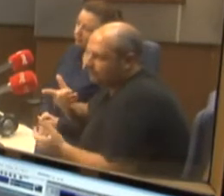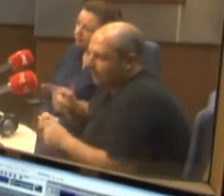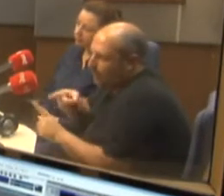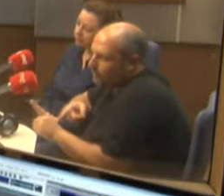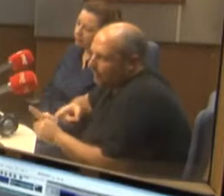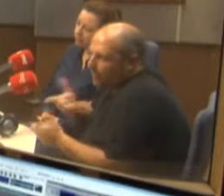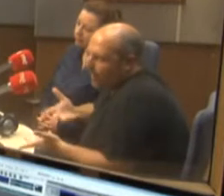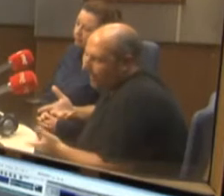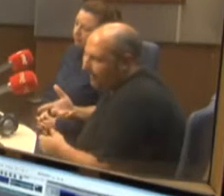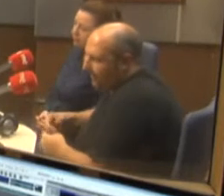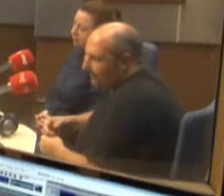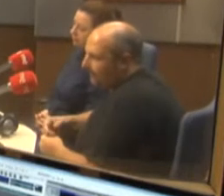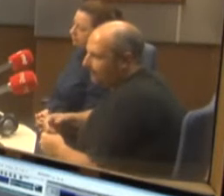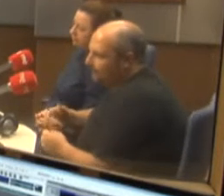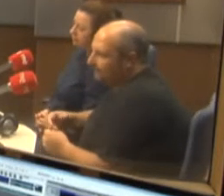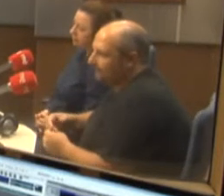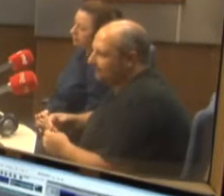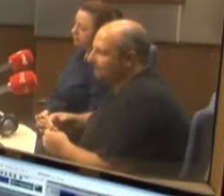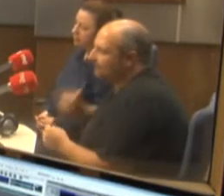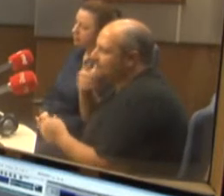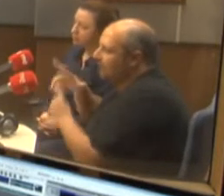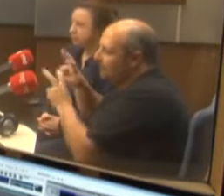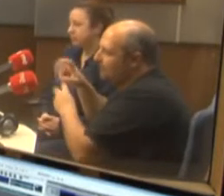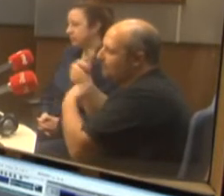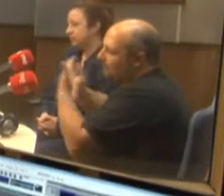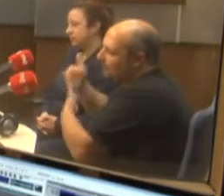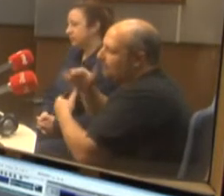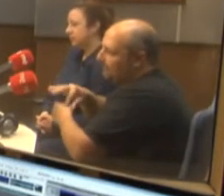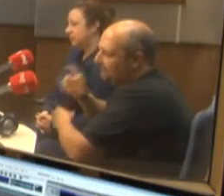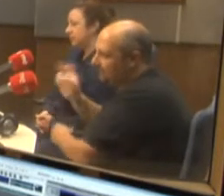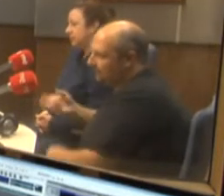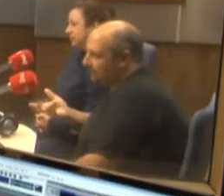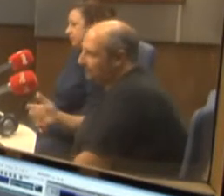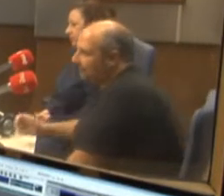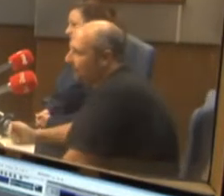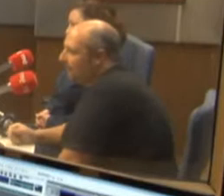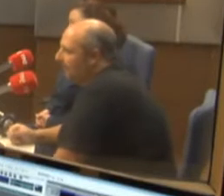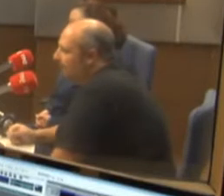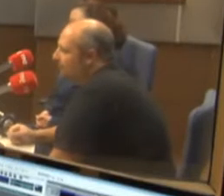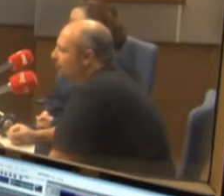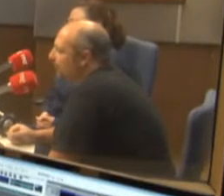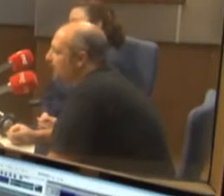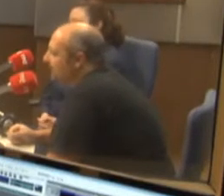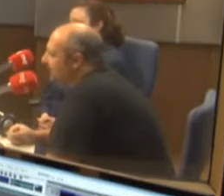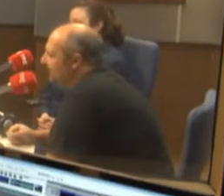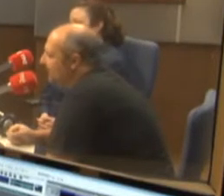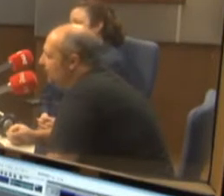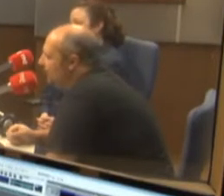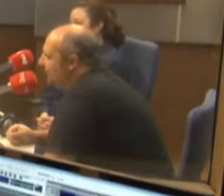entender los asuntos que puede llevar un paciente a un centro sanitario. Nosotros principalmente procuramos